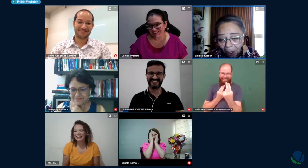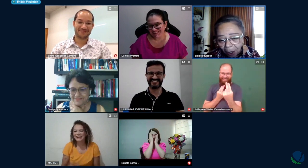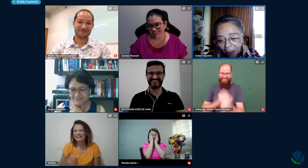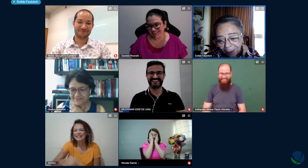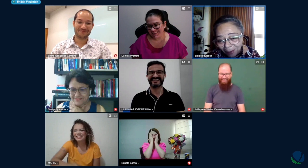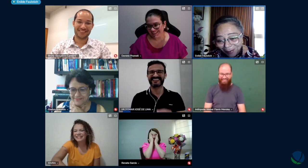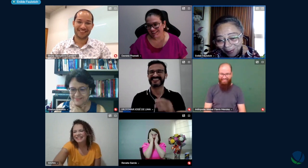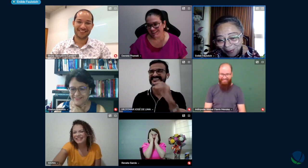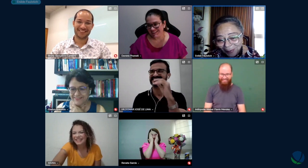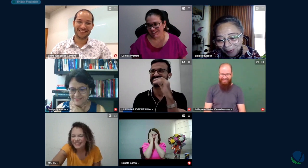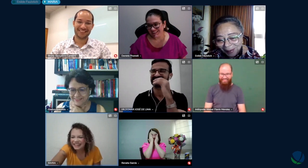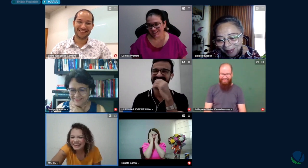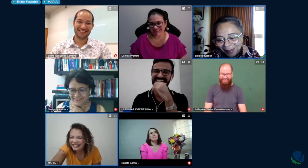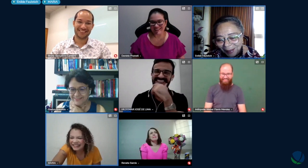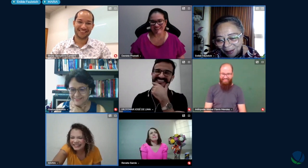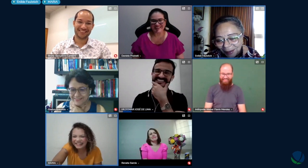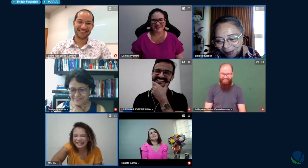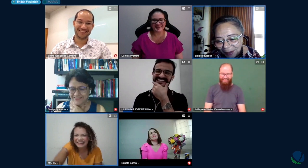Oh,